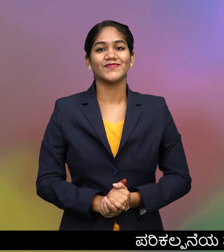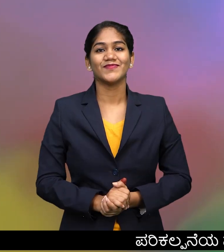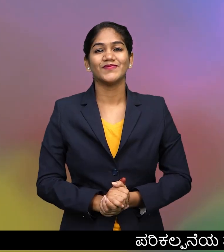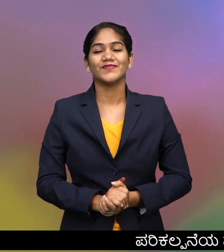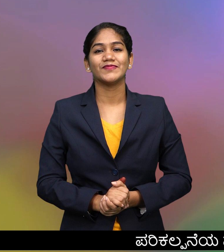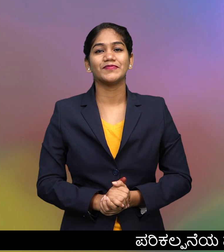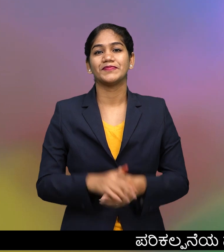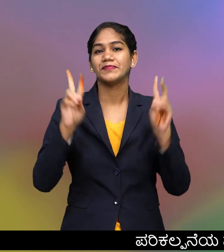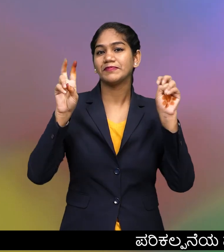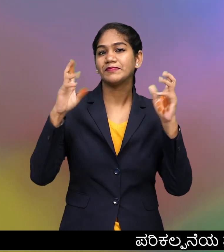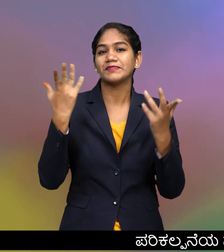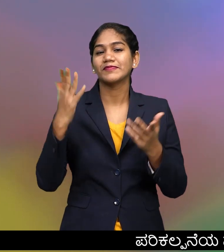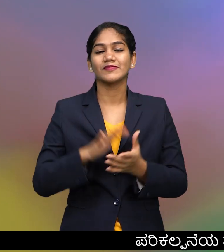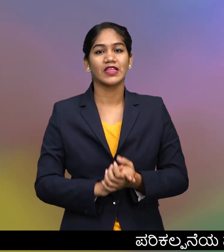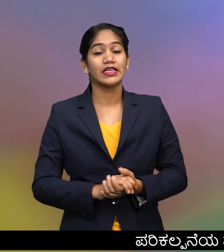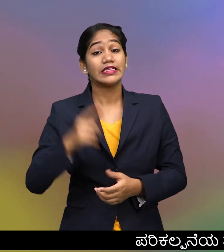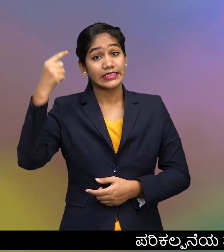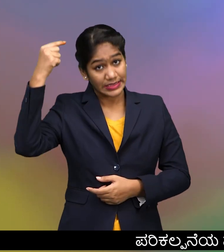ಪರಿಕಲ್ಪನೆಯ ನಕ್ಷೆಯನ್ನು ನೋಡೋಣ.